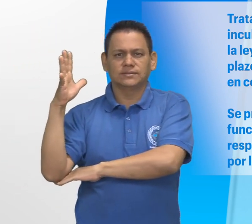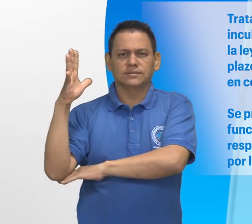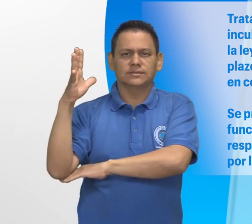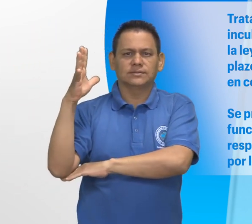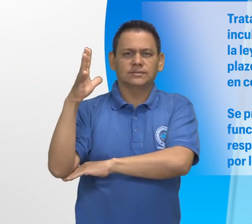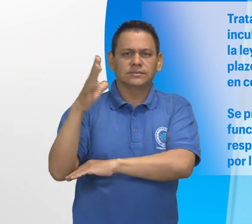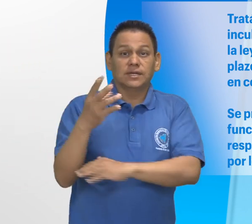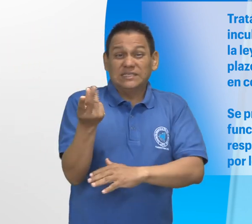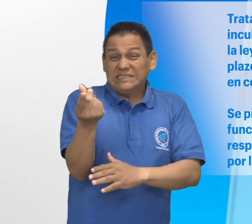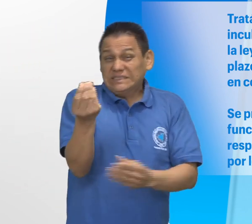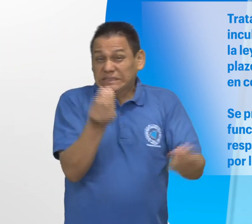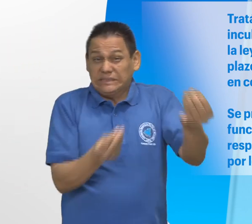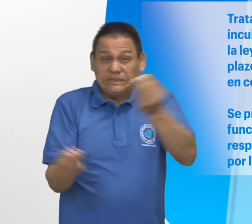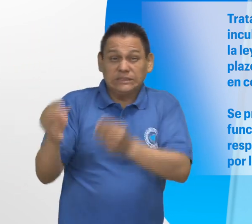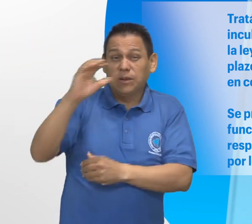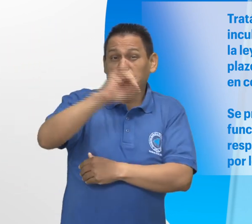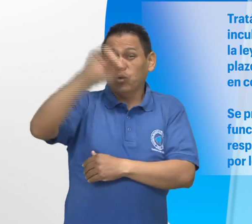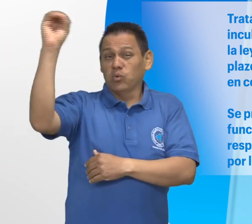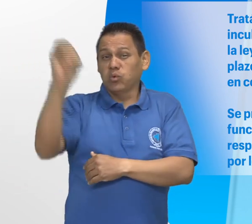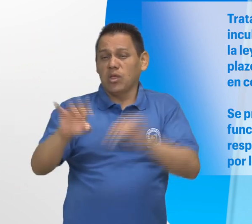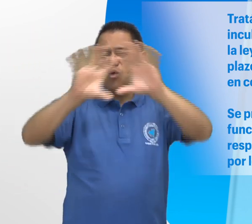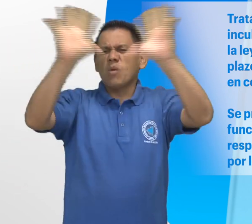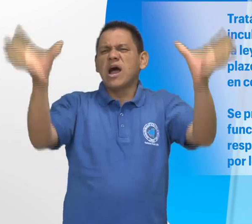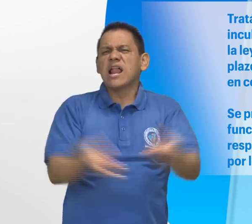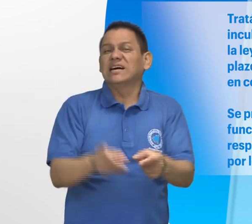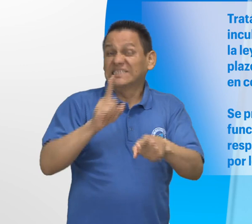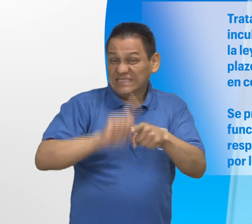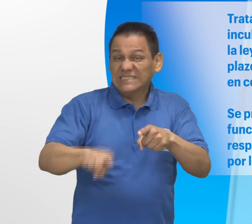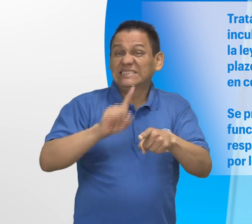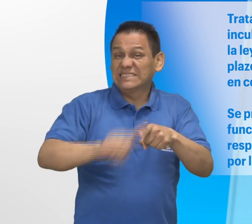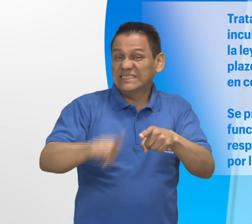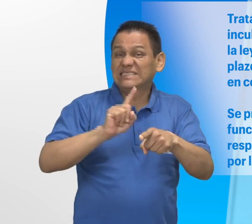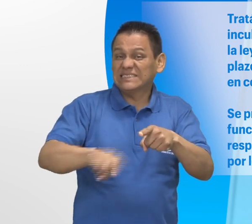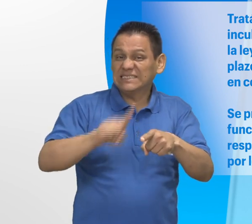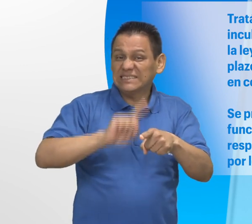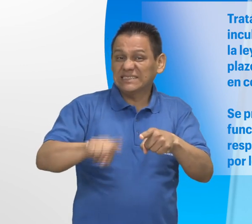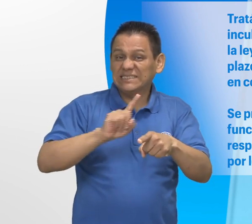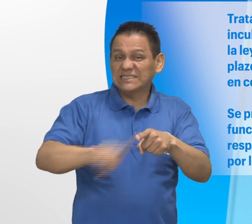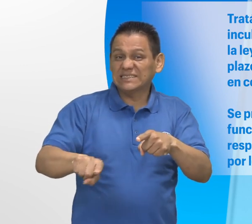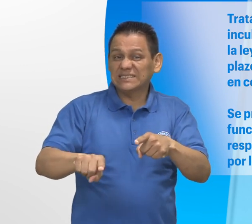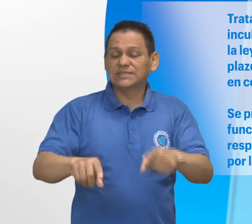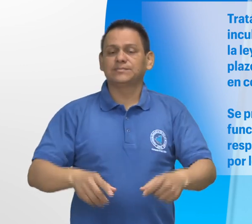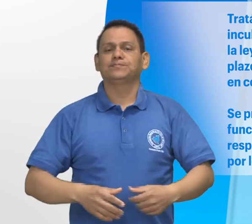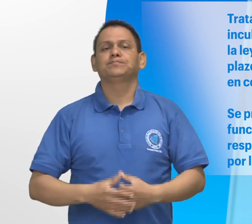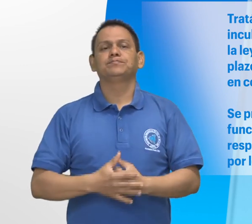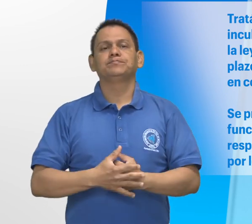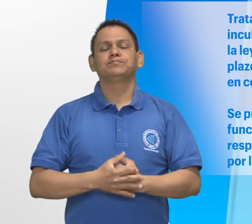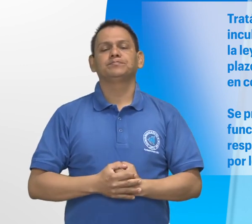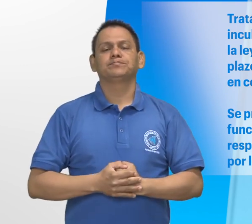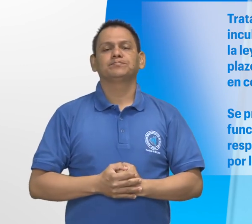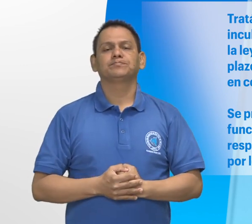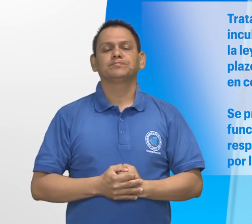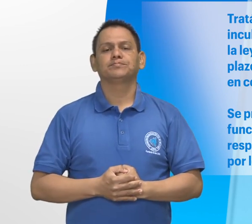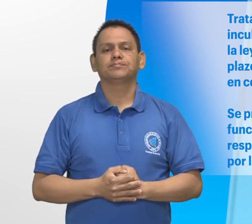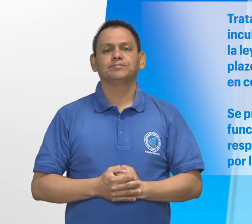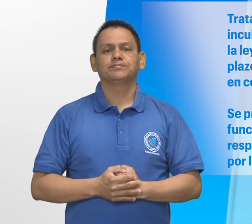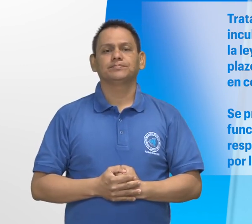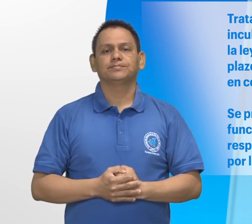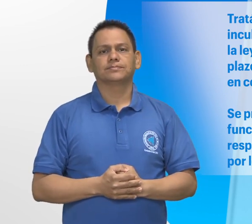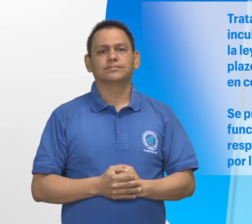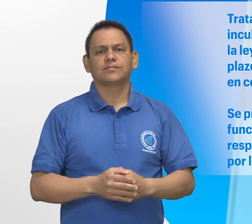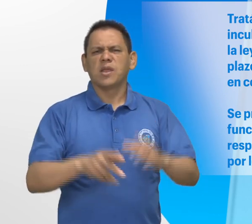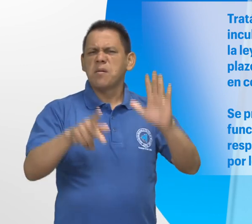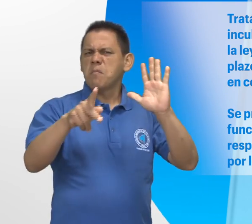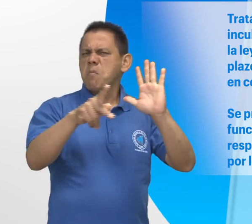forma, cuantificación, plazos de pagos e intereses que se reconozcan en conceptos de